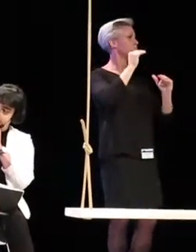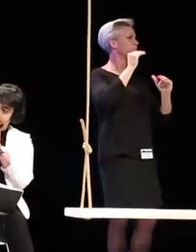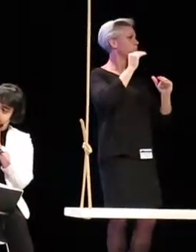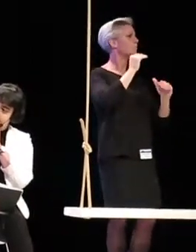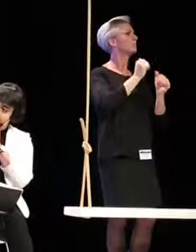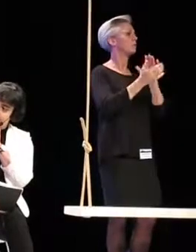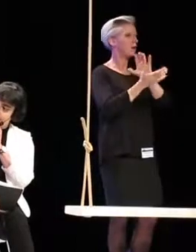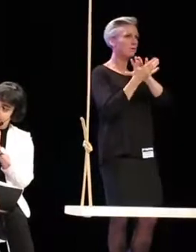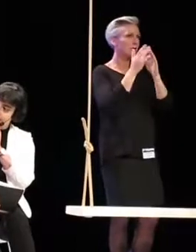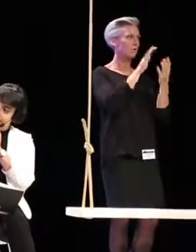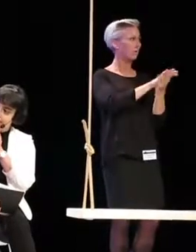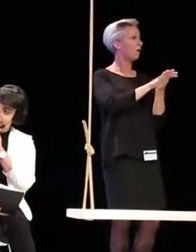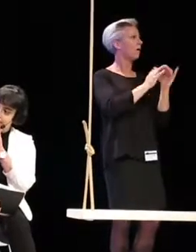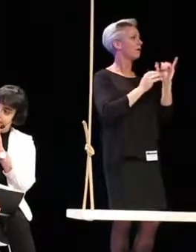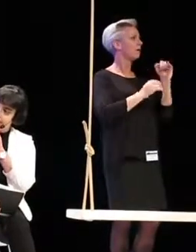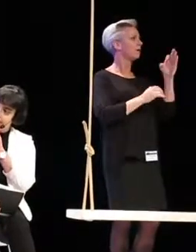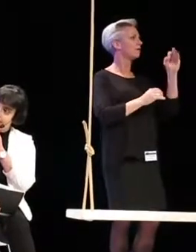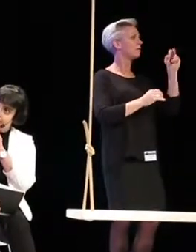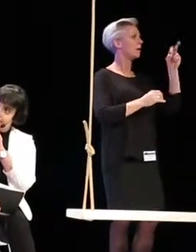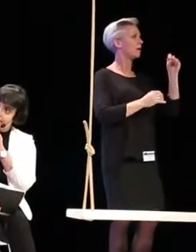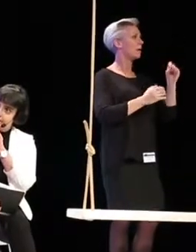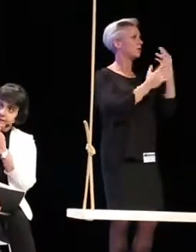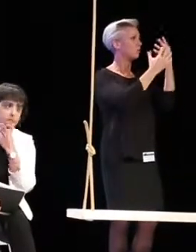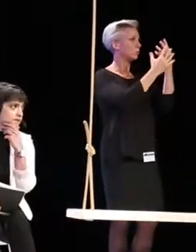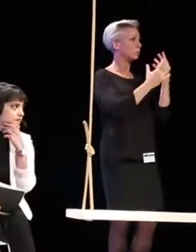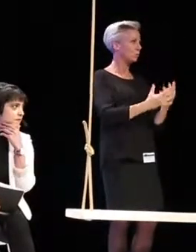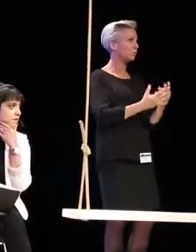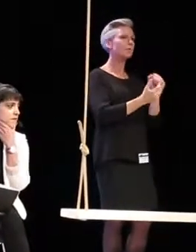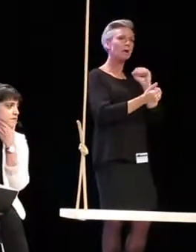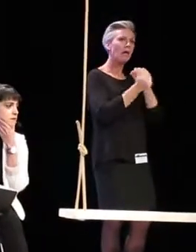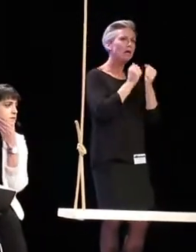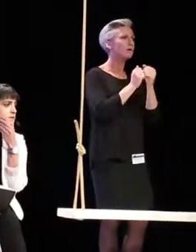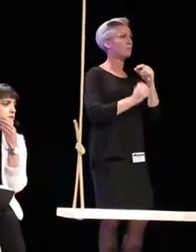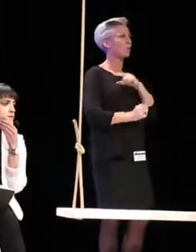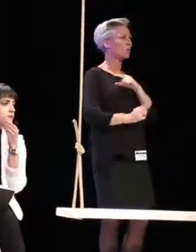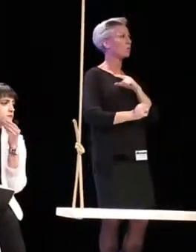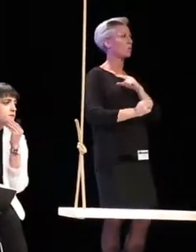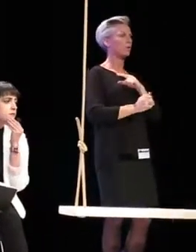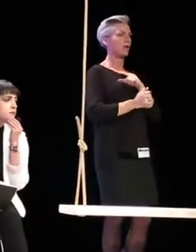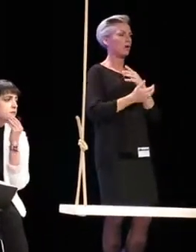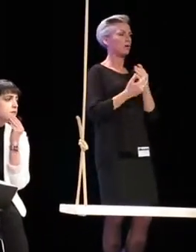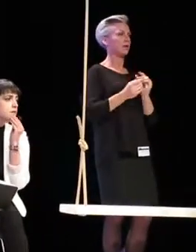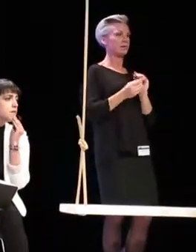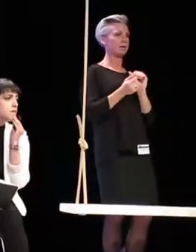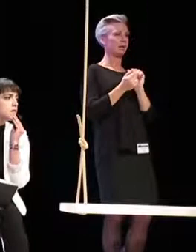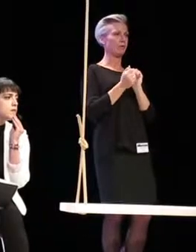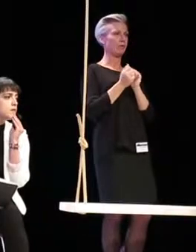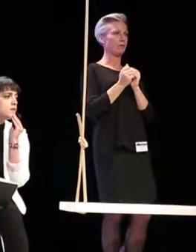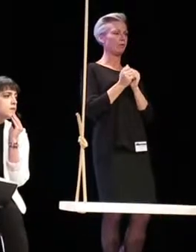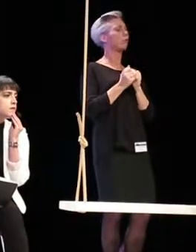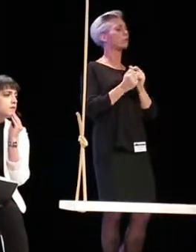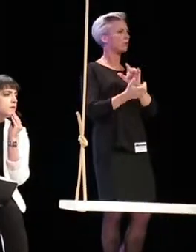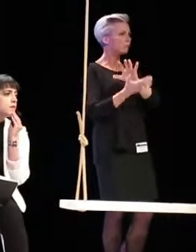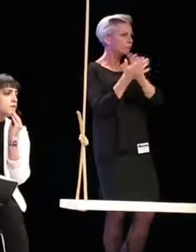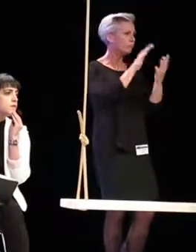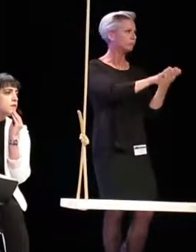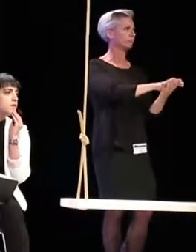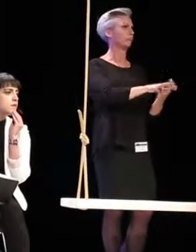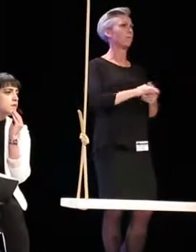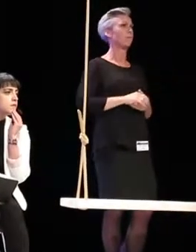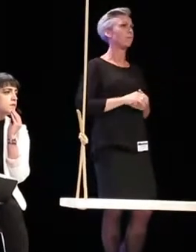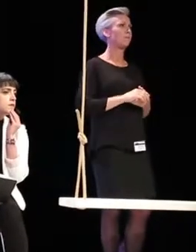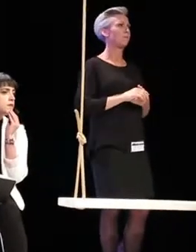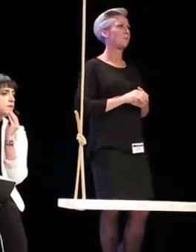stora infrastrukturförändringar och stora energieffektiviseringar och faktiskt rätt så mycket styrmedel på bordet också. Så det kanske är så att,